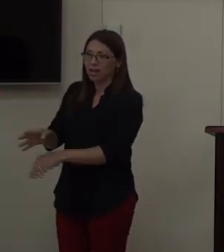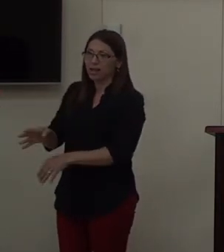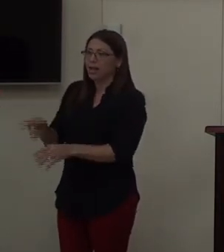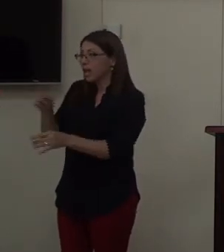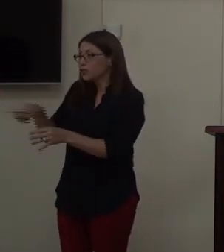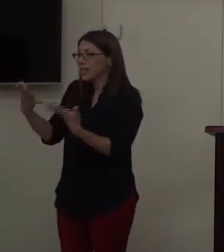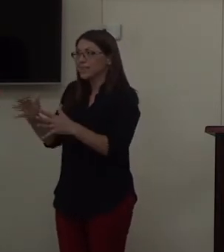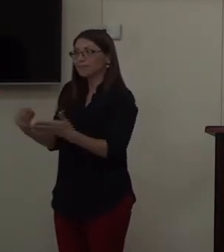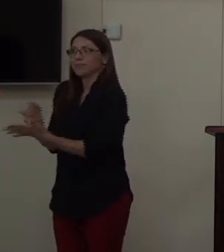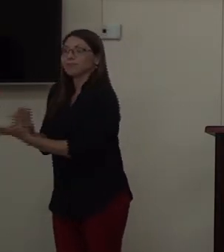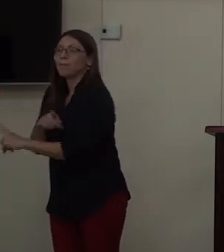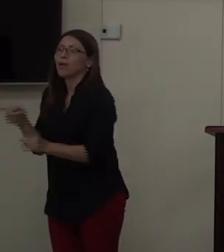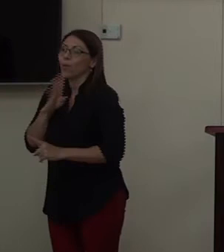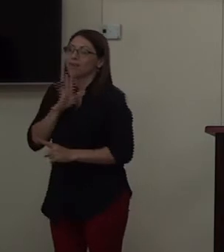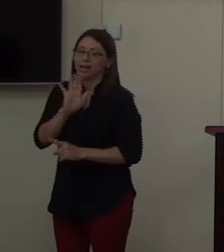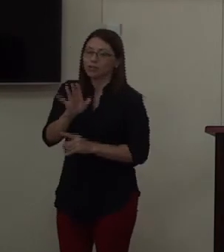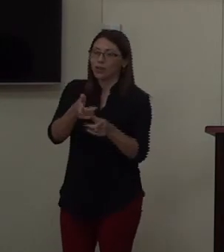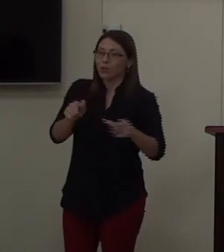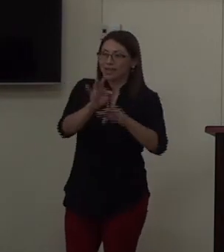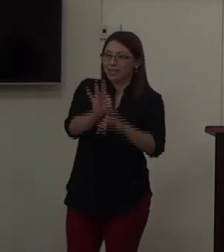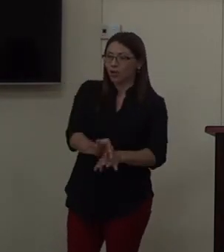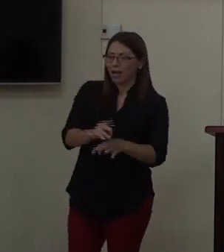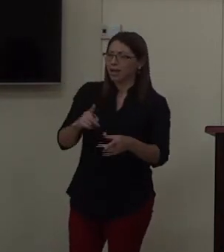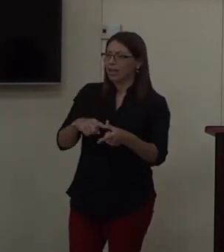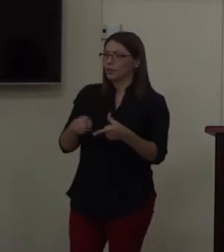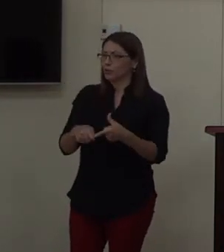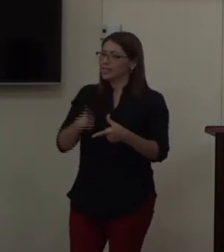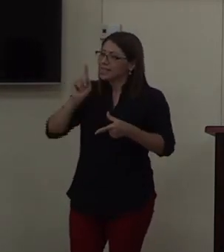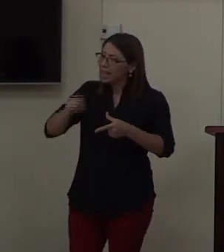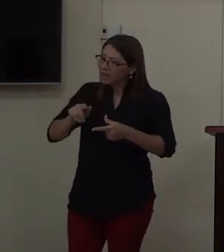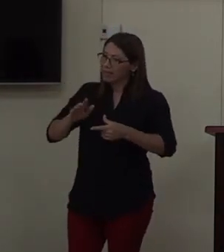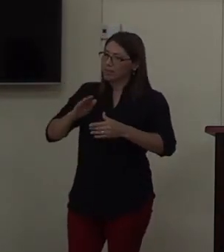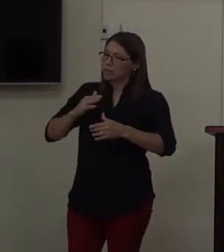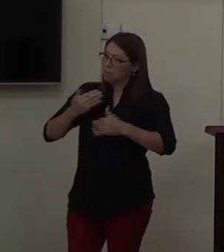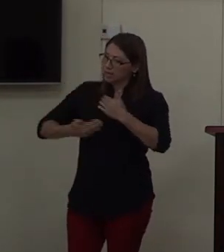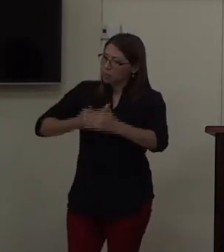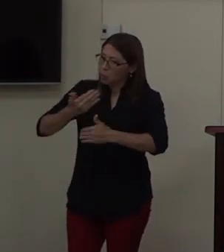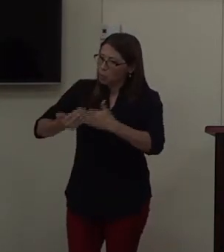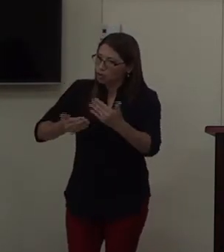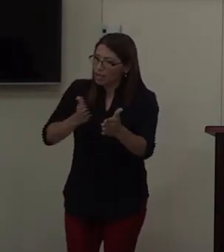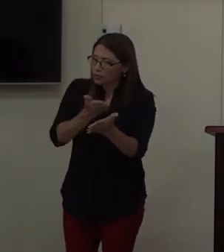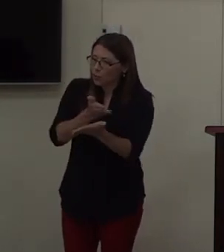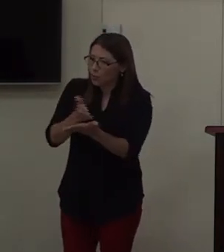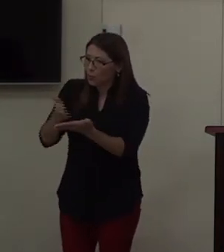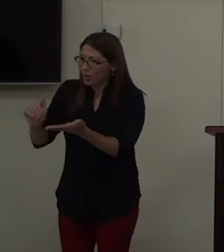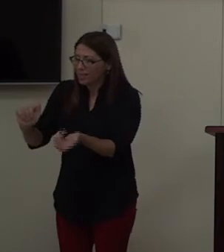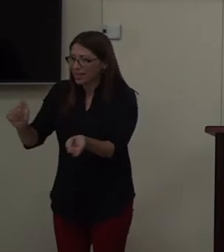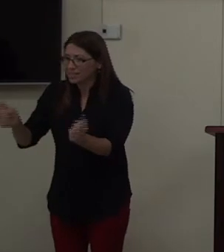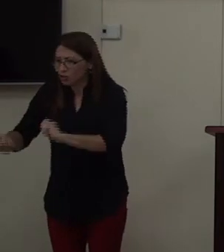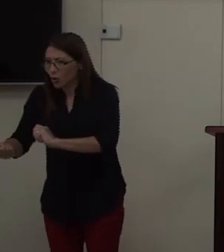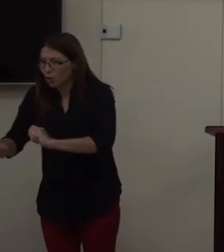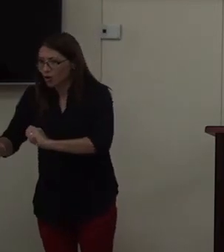a veces eso es lo que parece dirigirse, ¿verdad? Pues tienen que pasar, llegar de su proceso de transición, desencadenarse en este, el cambio cultural